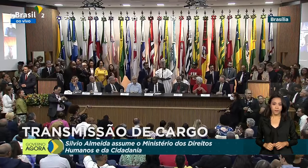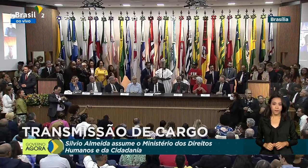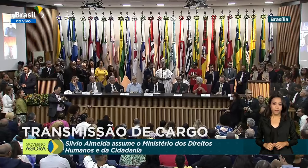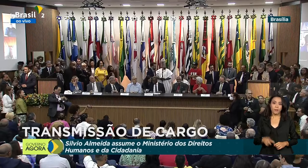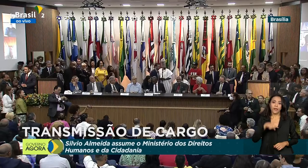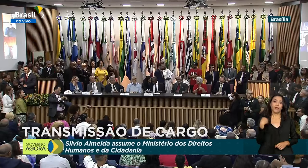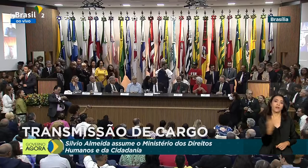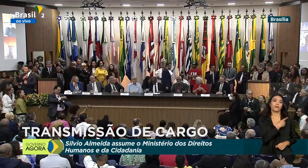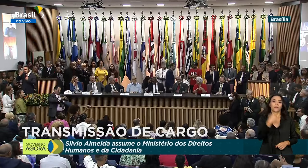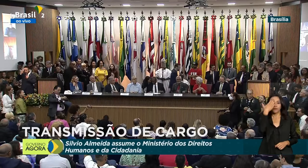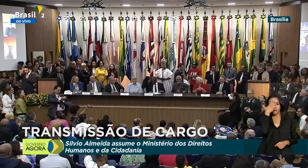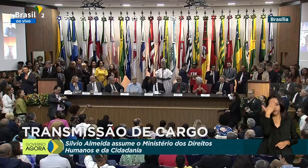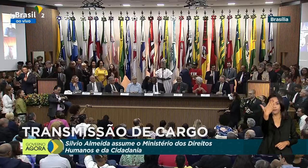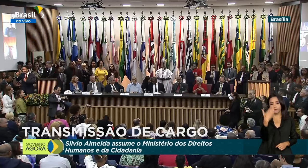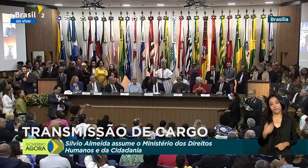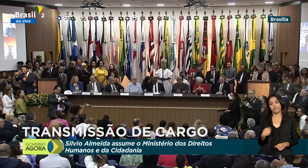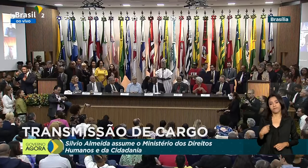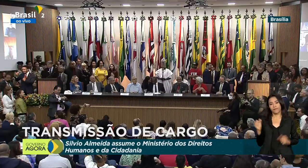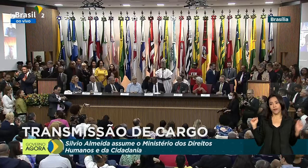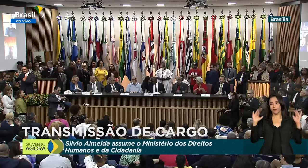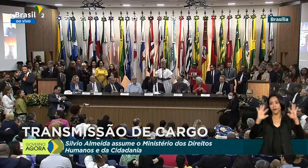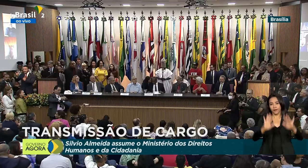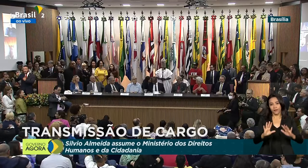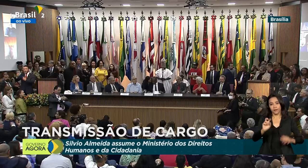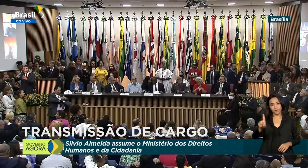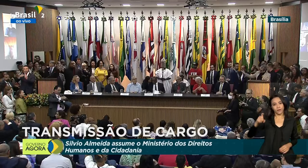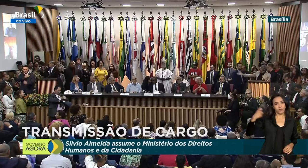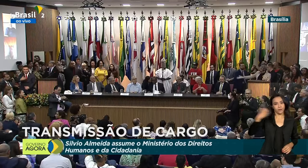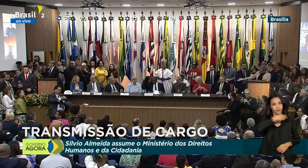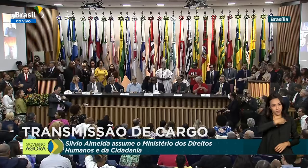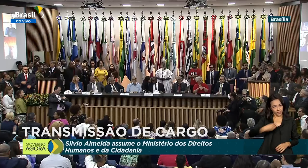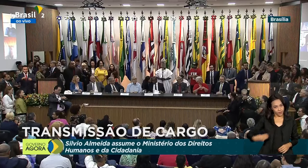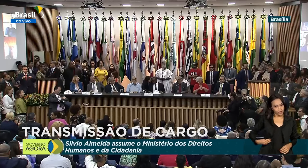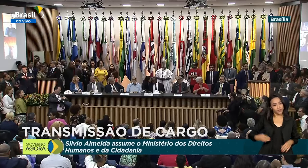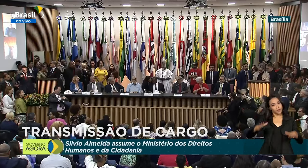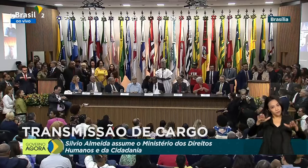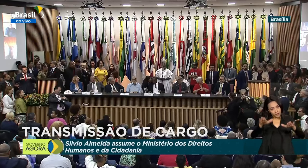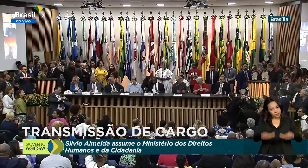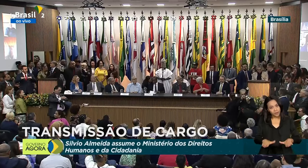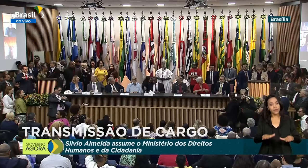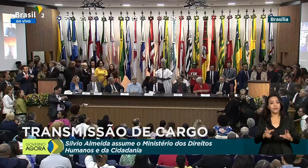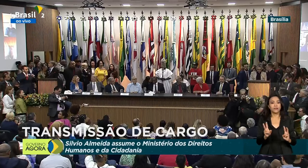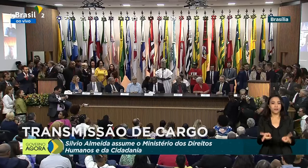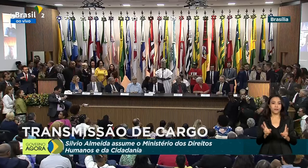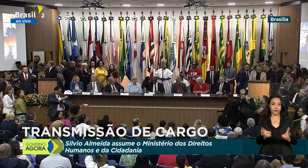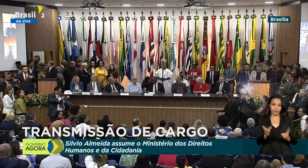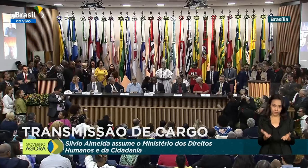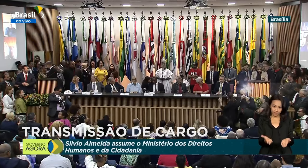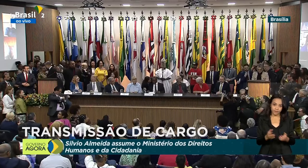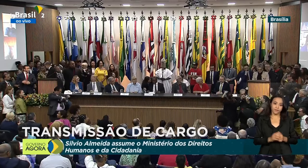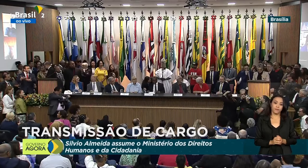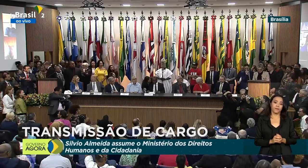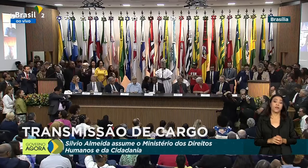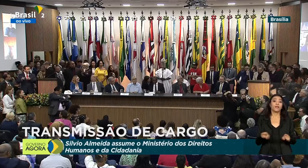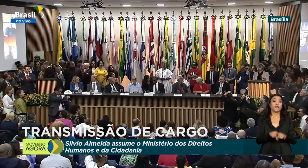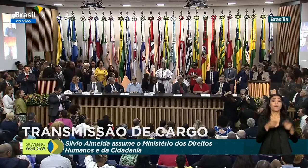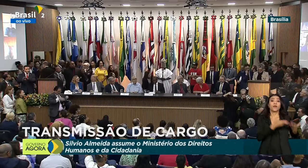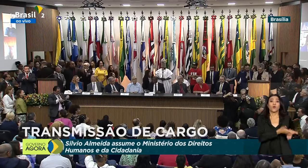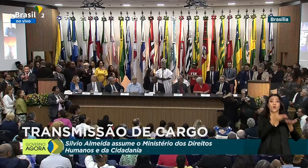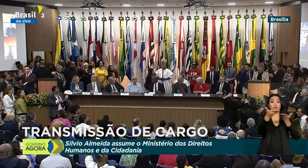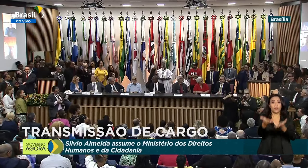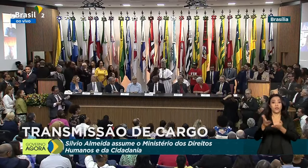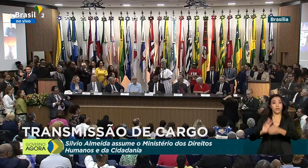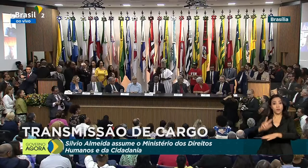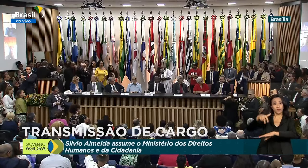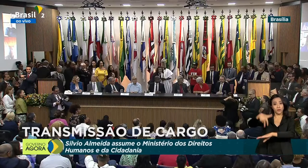nós agradecemos aqui a participação das ex-ministras e dos ex-ministros permaneçam aqui no dispositivo de honra convidamos ainda para se